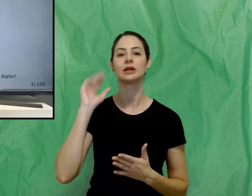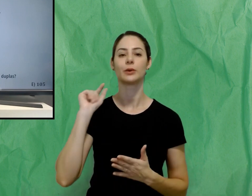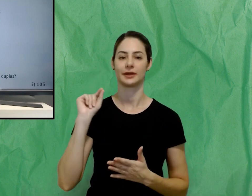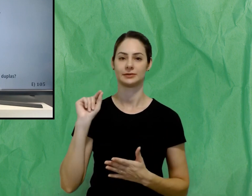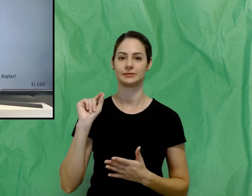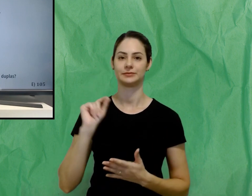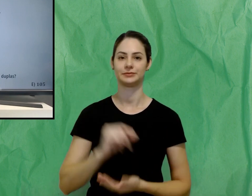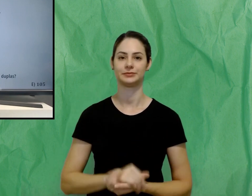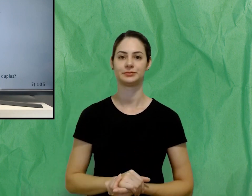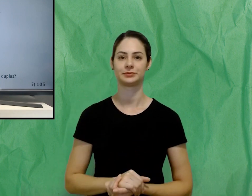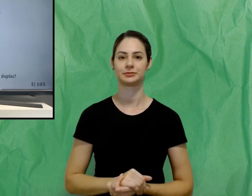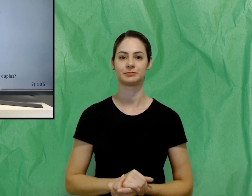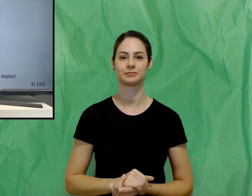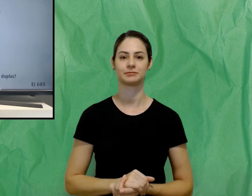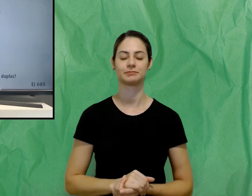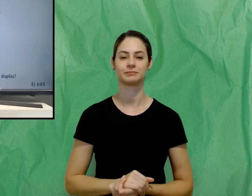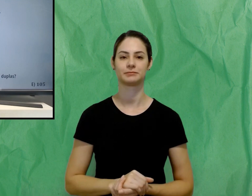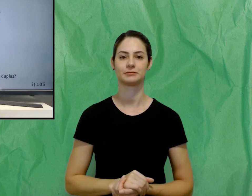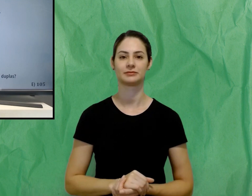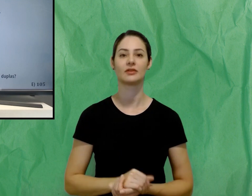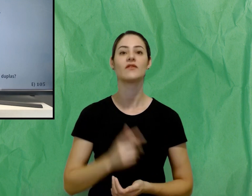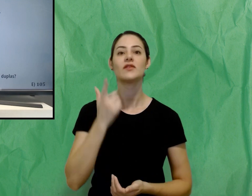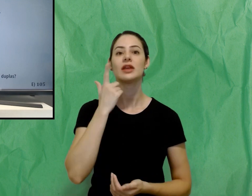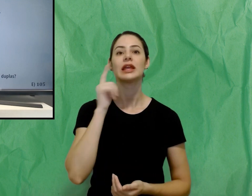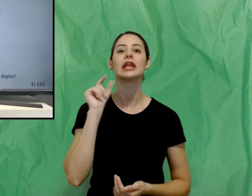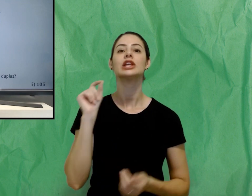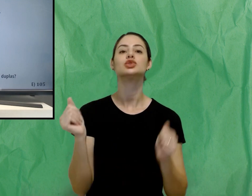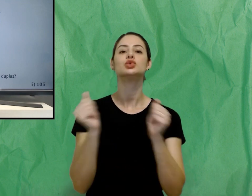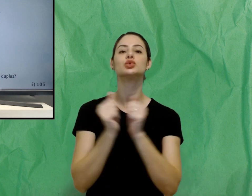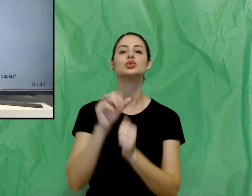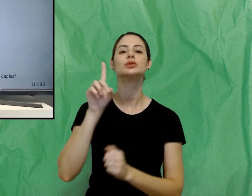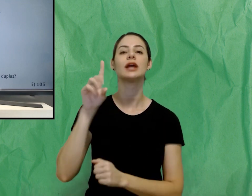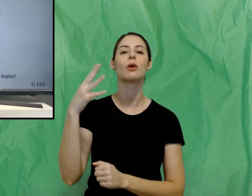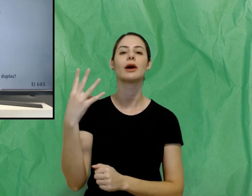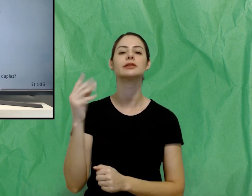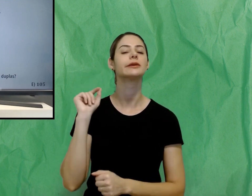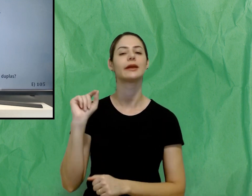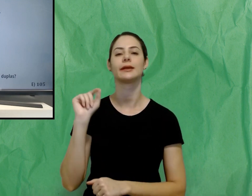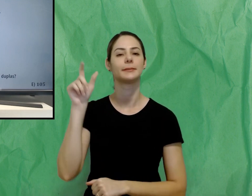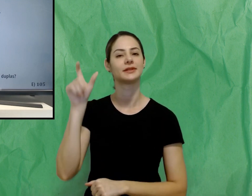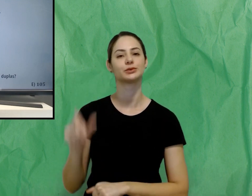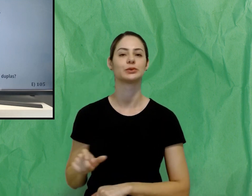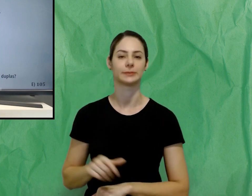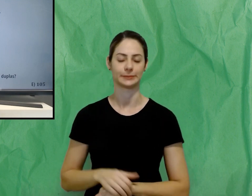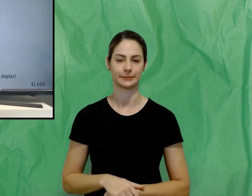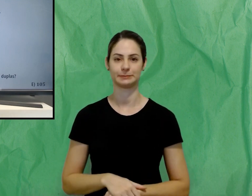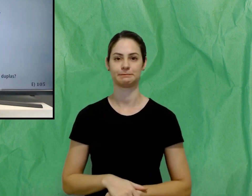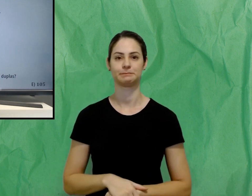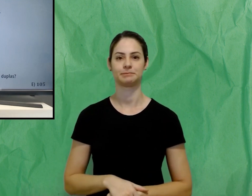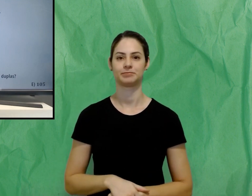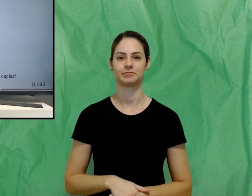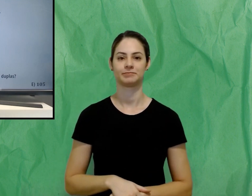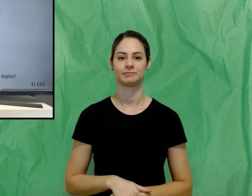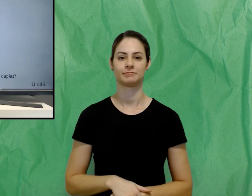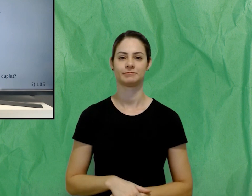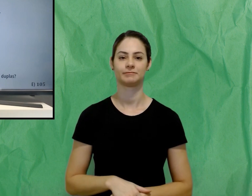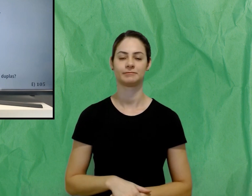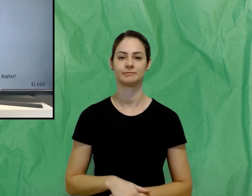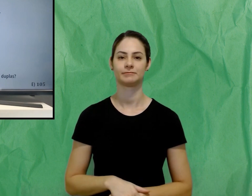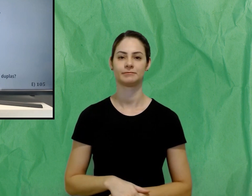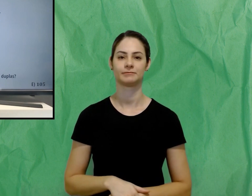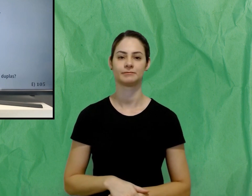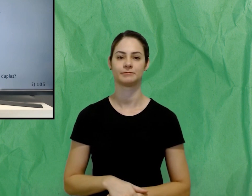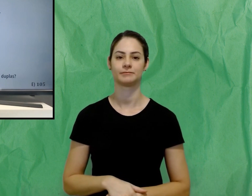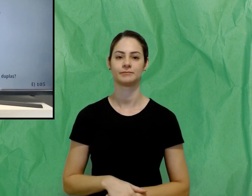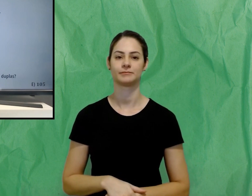agora ver quem vai fazer dupla com D4. Quem fará a dupla com